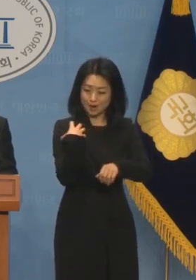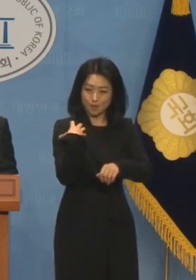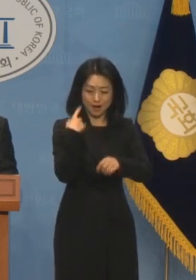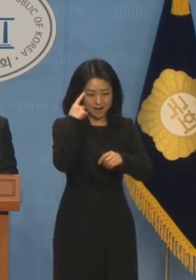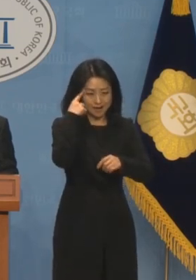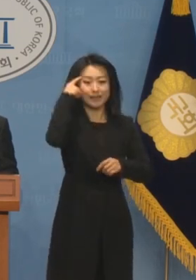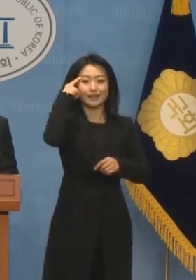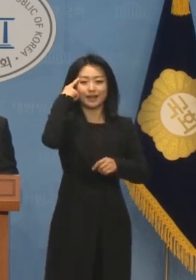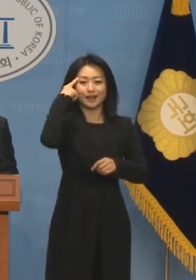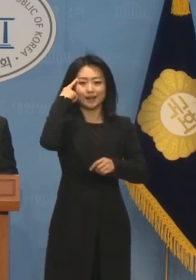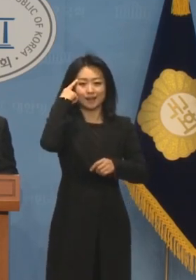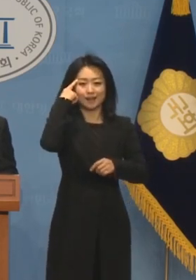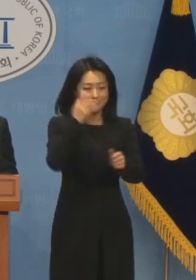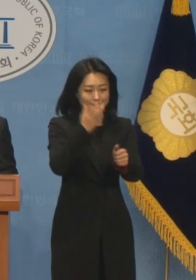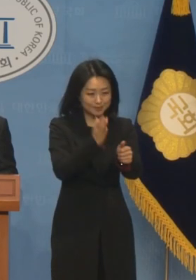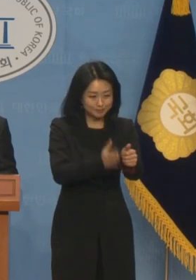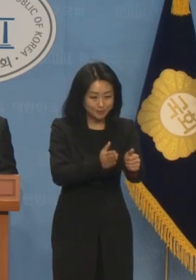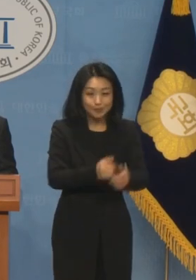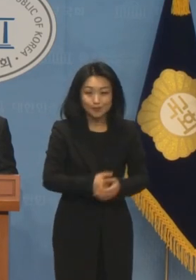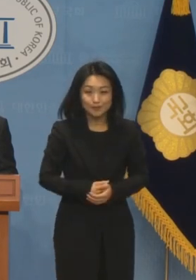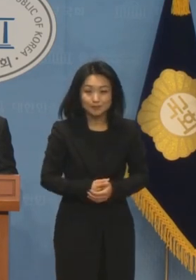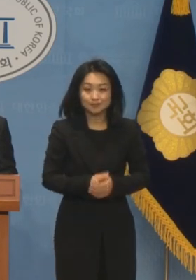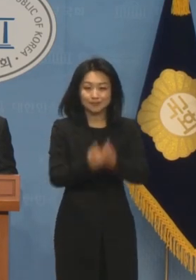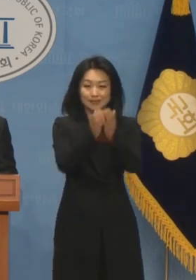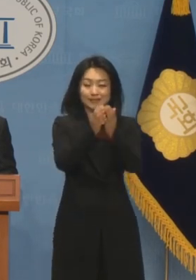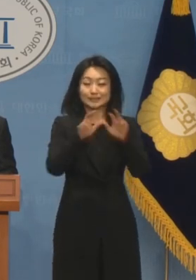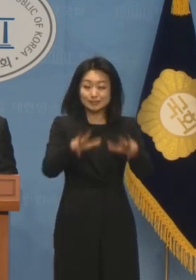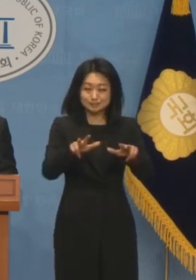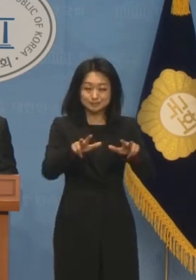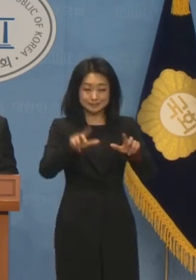것일까요? 세월이 수상하긴 합니다만